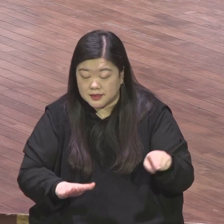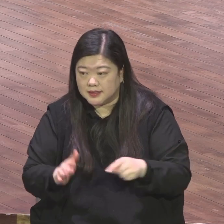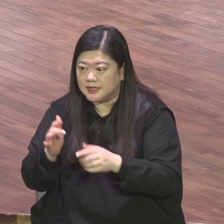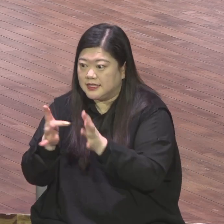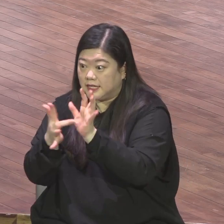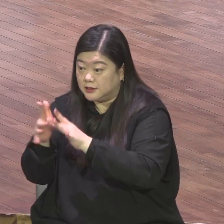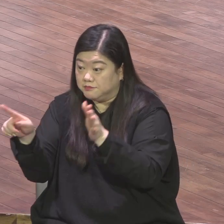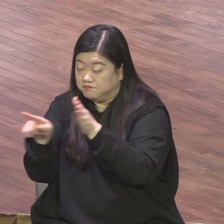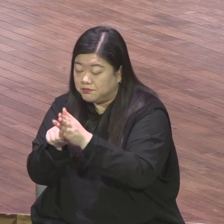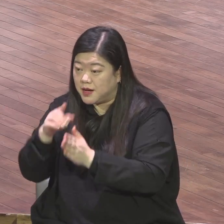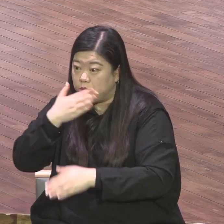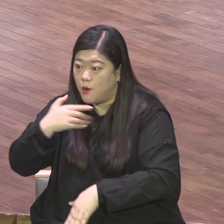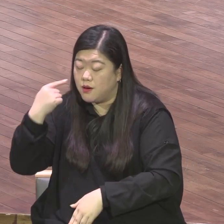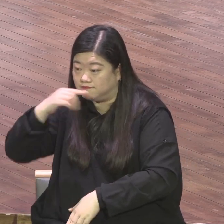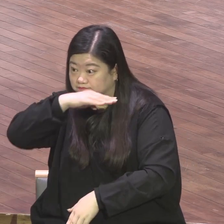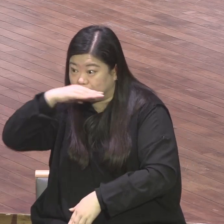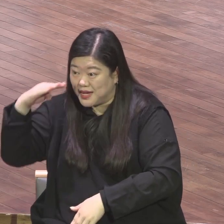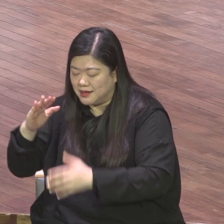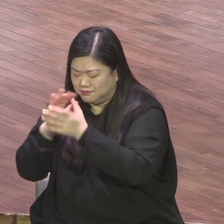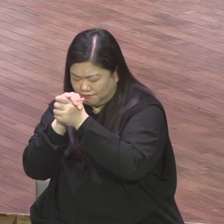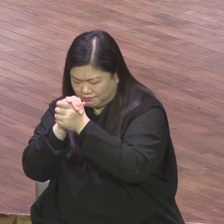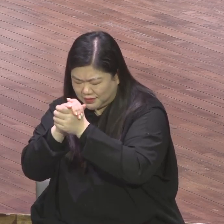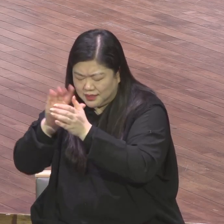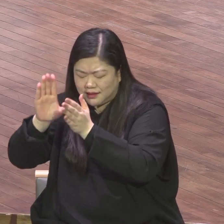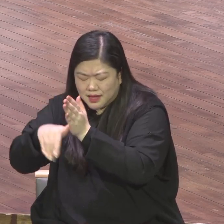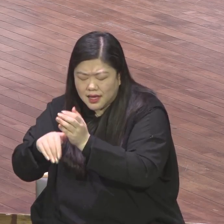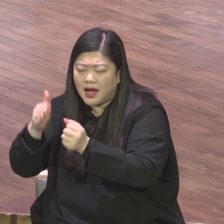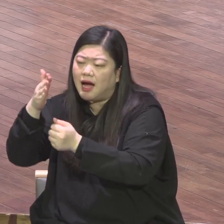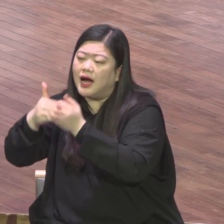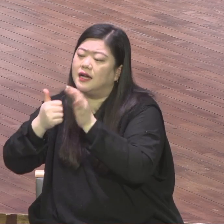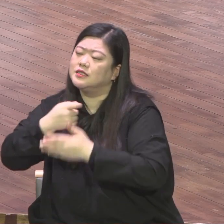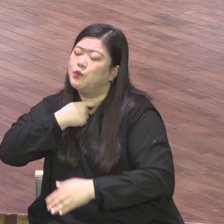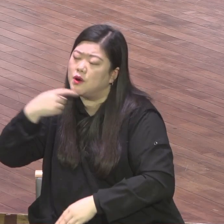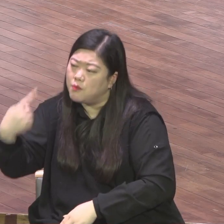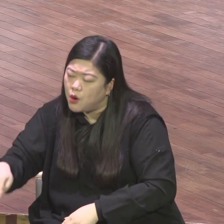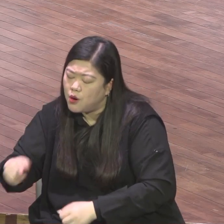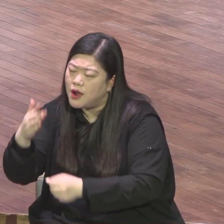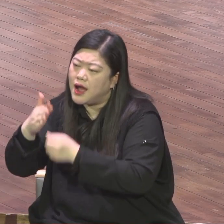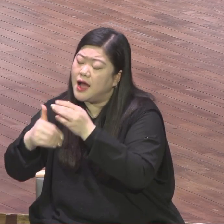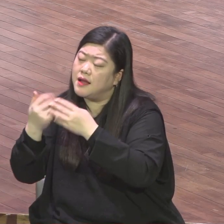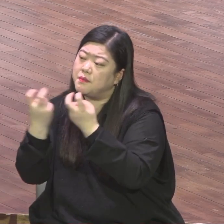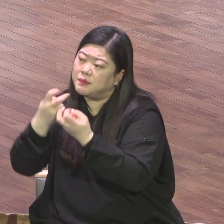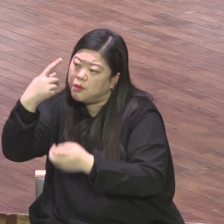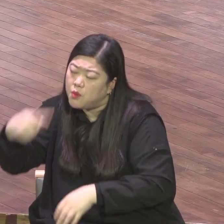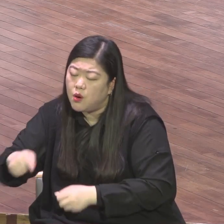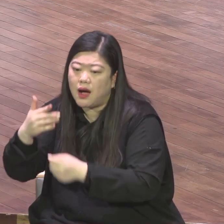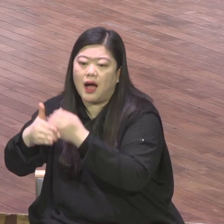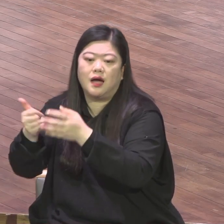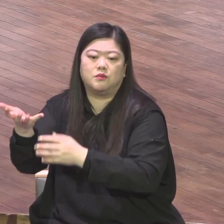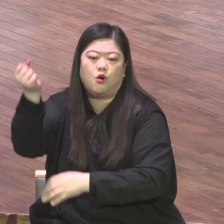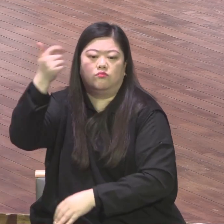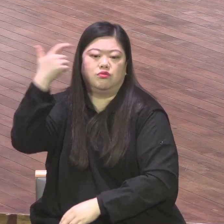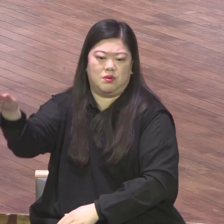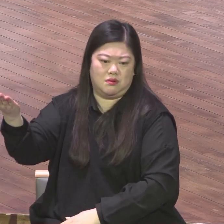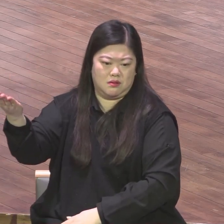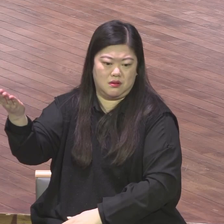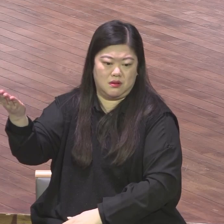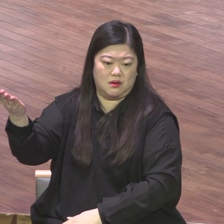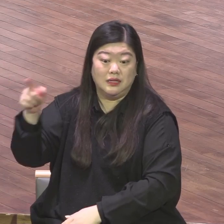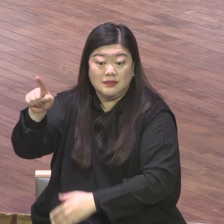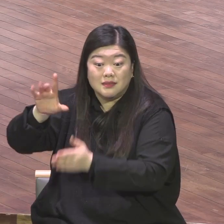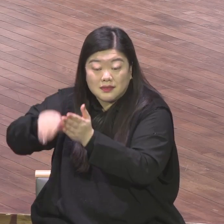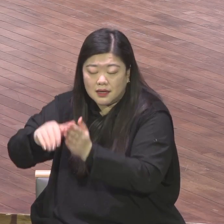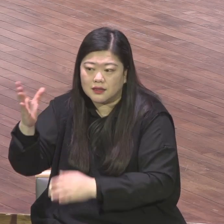이렇게 집중하는 시간이 기도예요. 이 마가다락방에서 10일 동안 집중할 때 오순절 성령의 강림에 놀라운